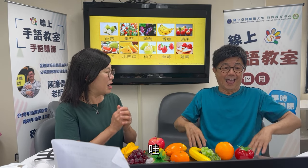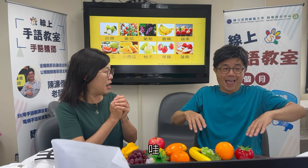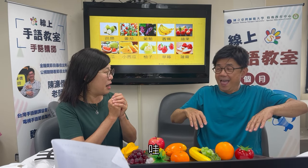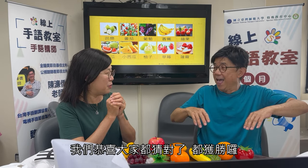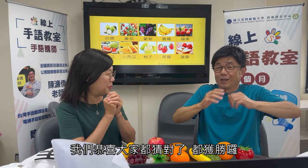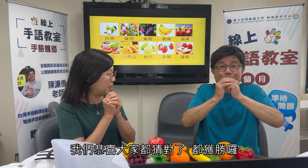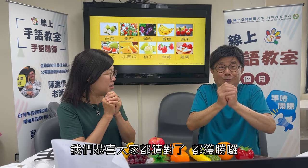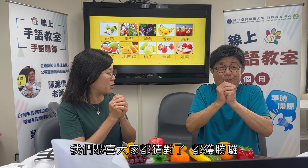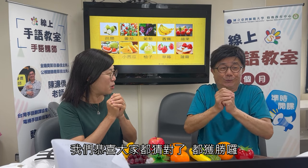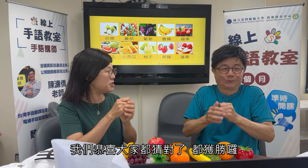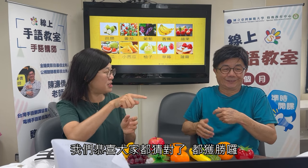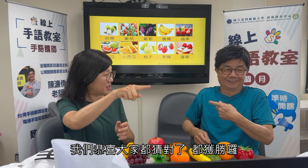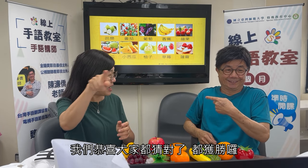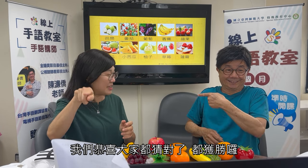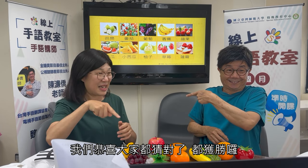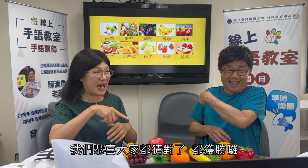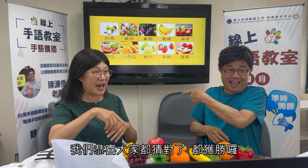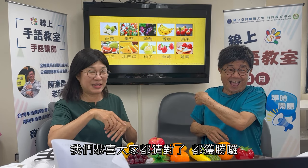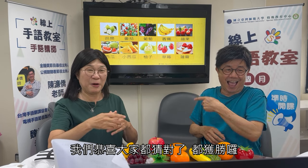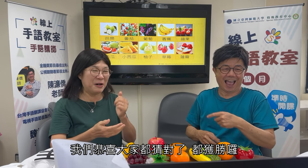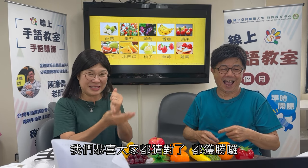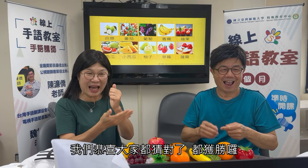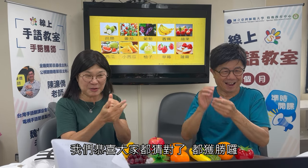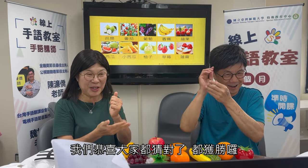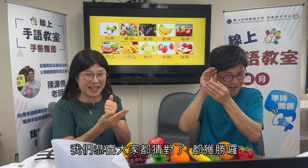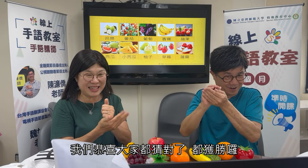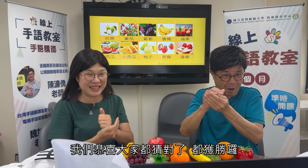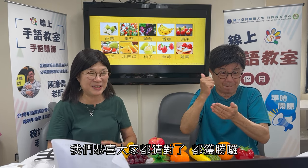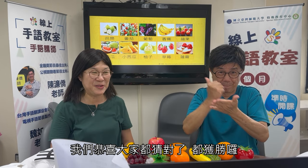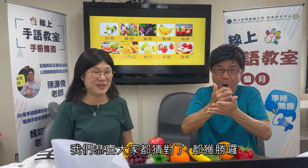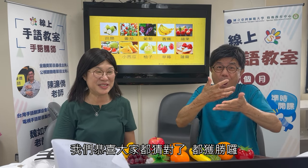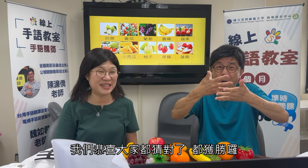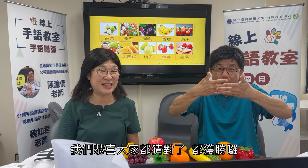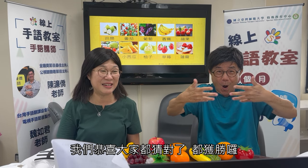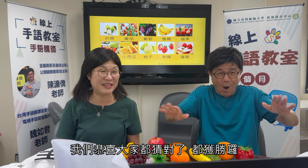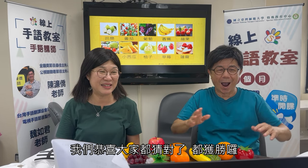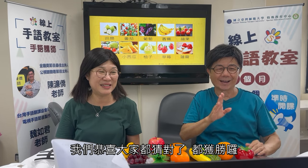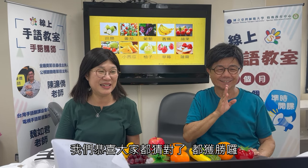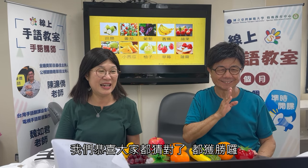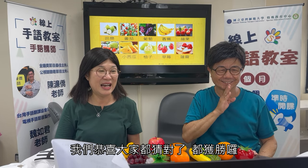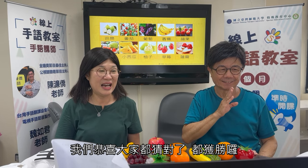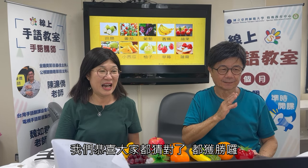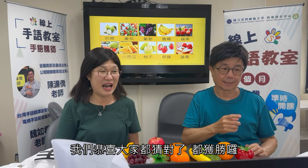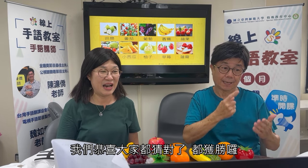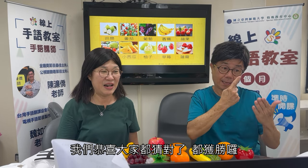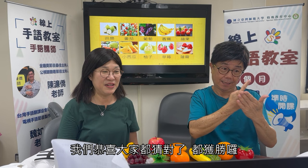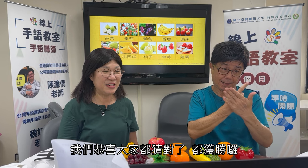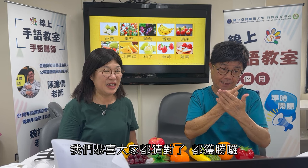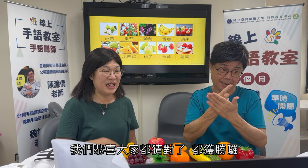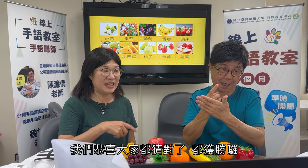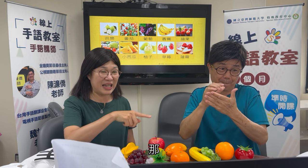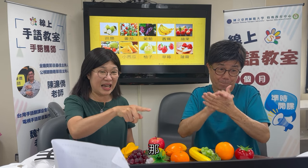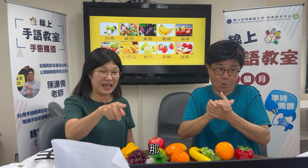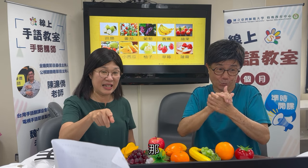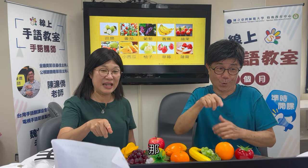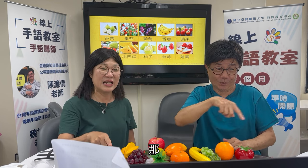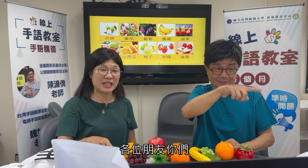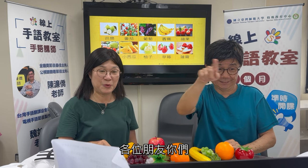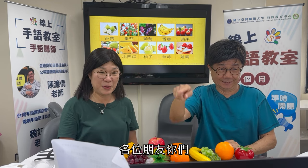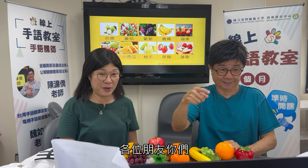哇，我们恭喜大家都猜对了，都获胜咯。好，那各位朋